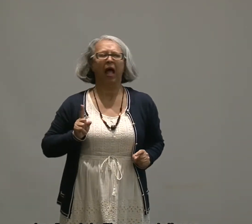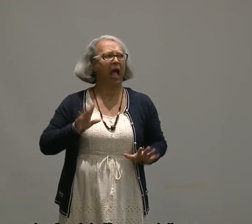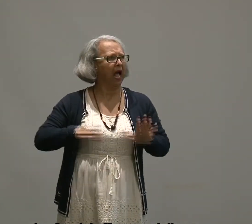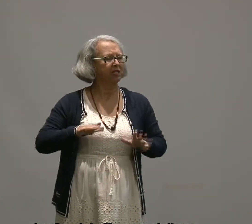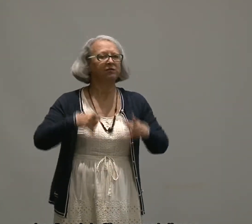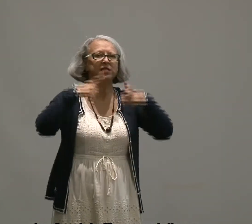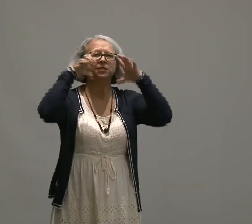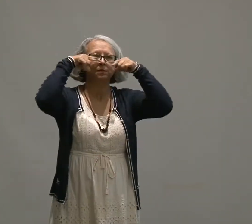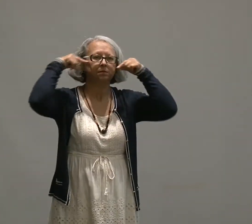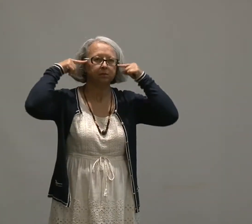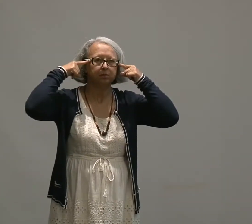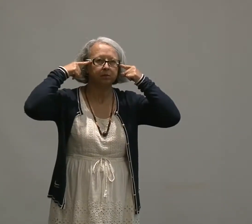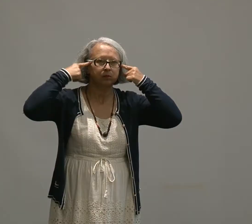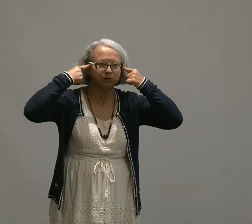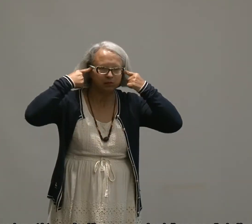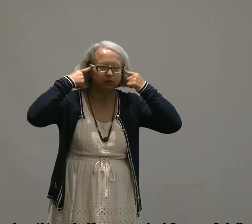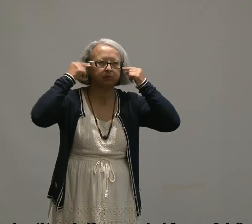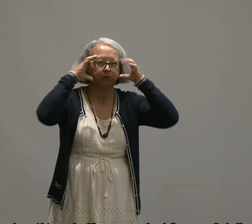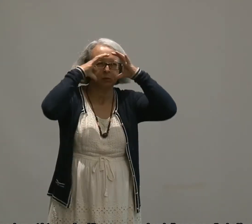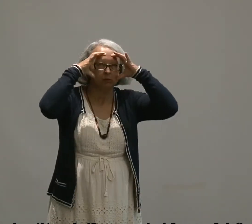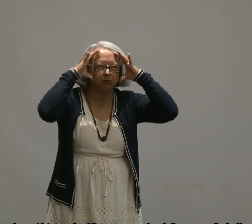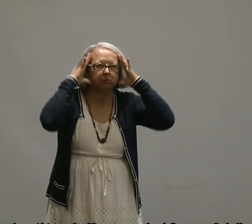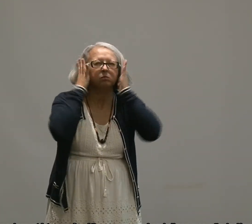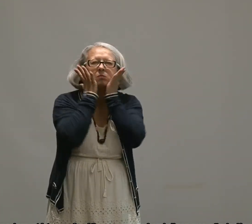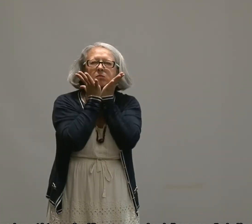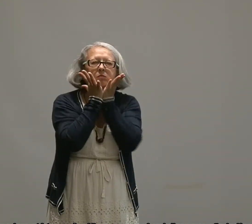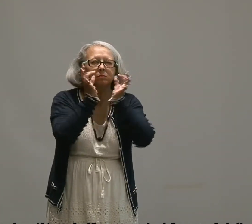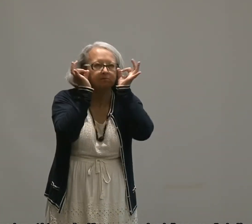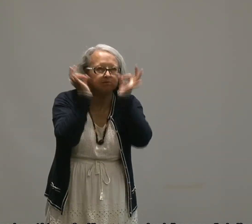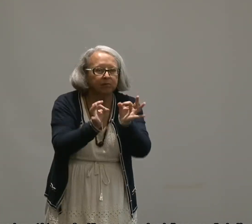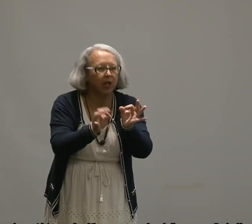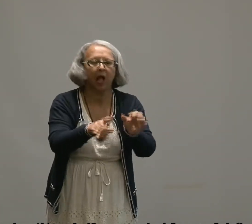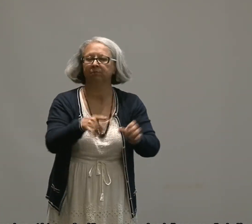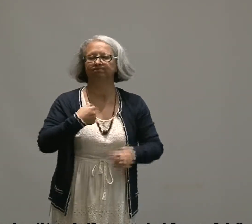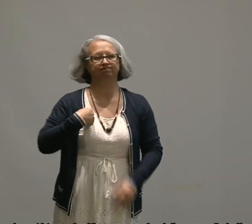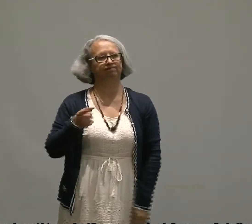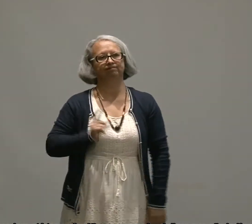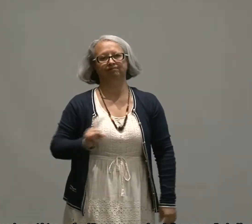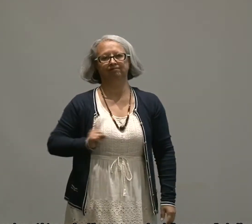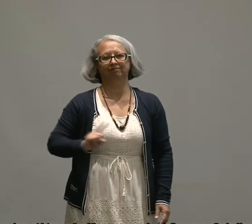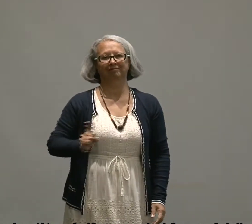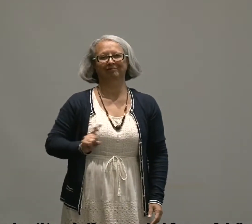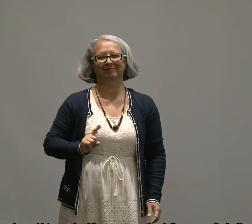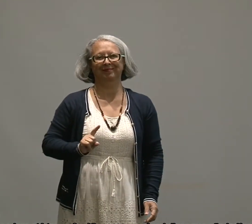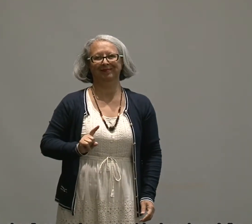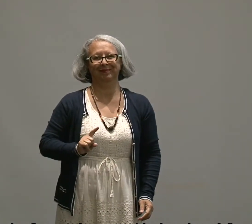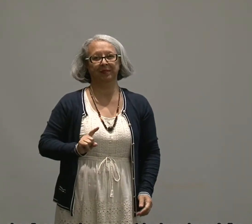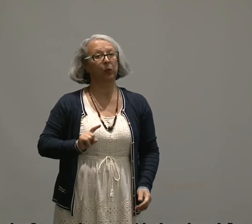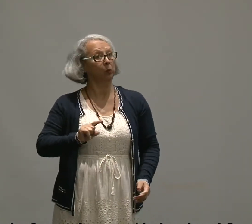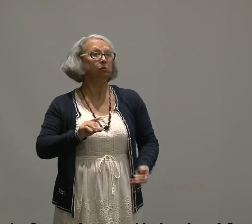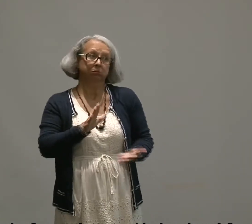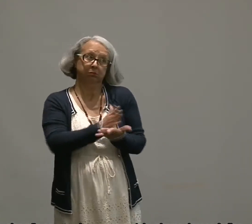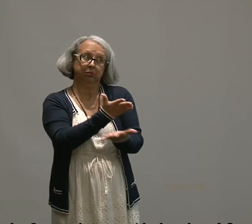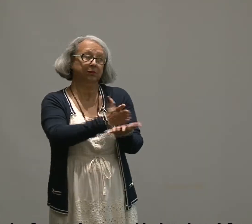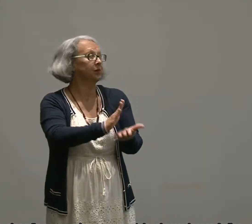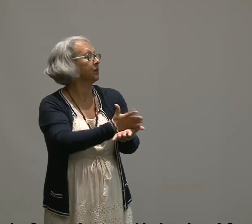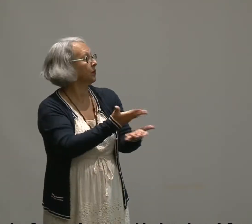indígenas. Às vezes podem até ter os fenótipos que você vai dizer que são indígenas, mas eles não se reconhecem como